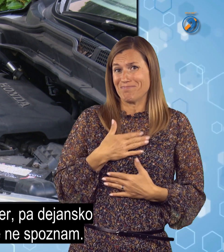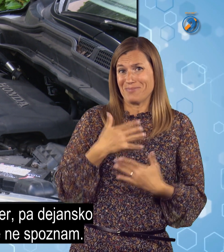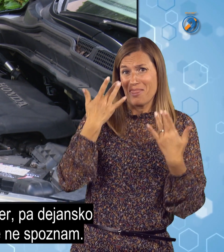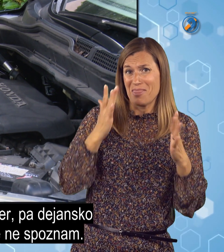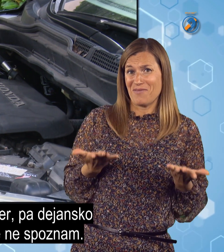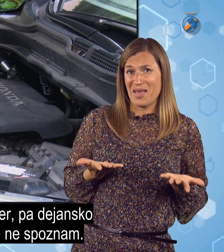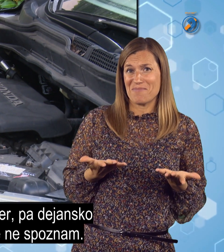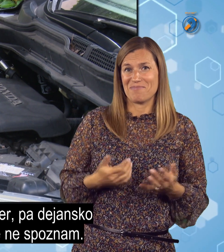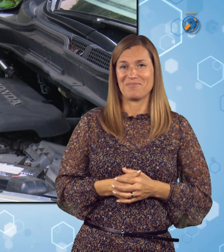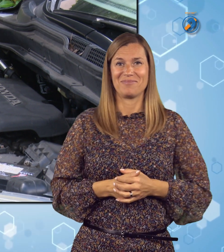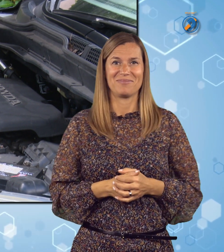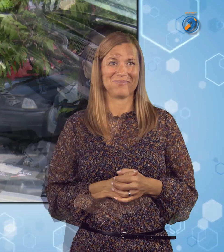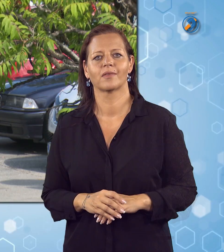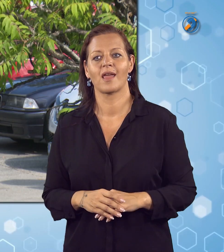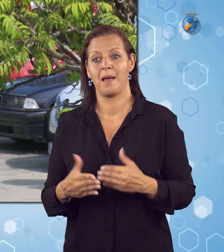spoznam.